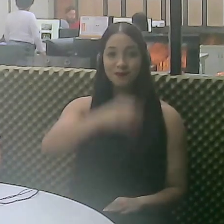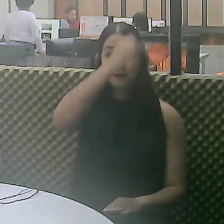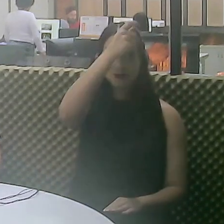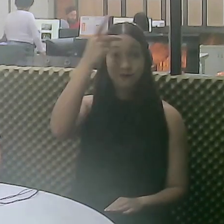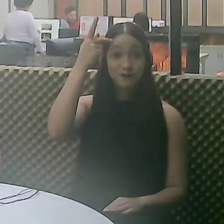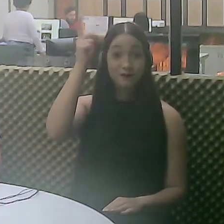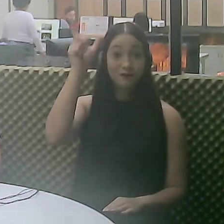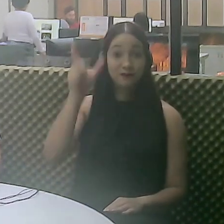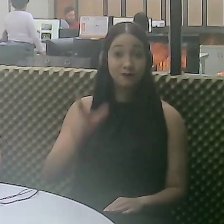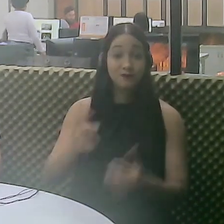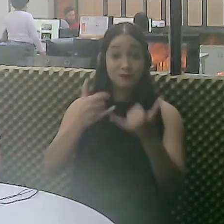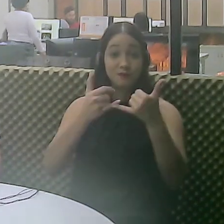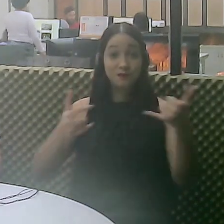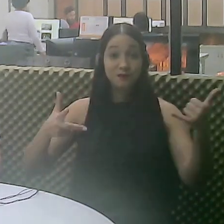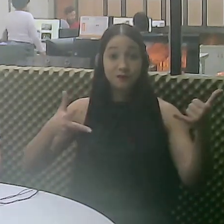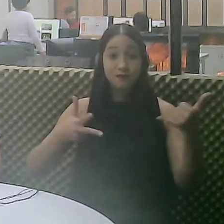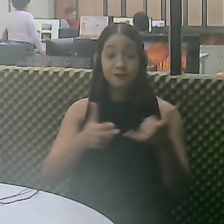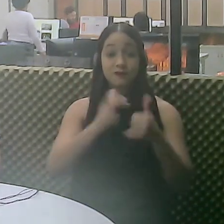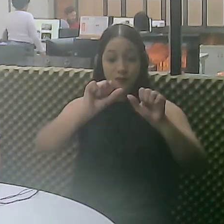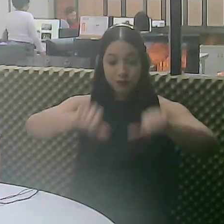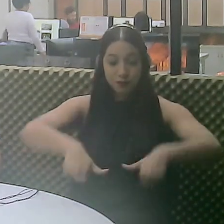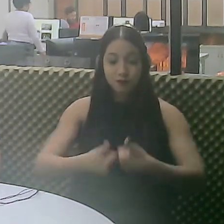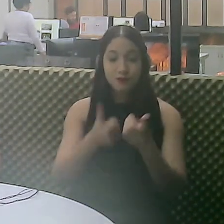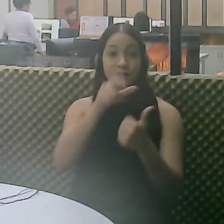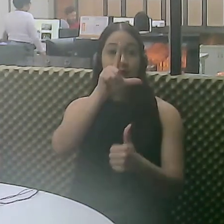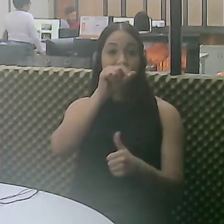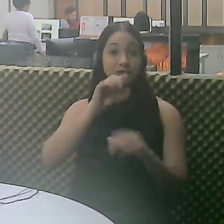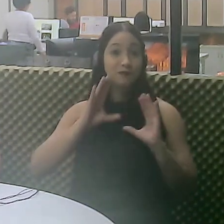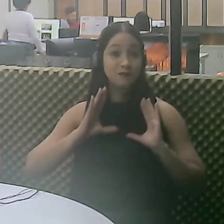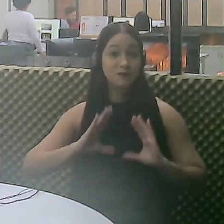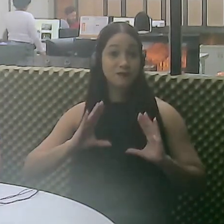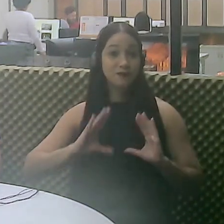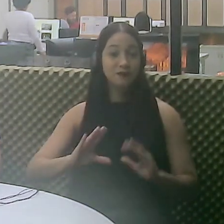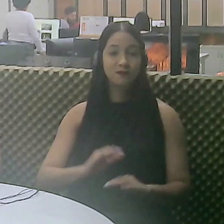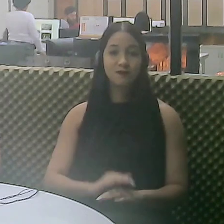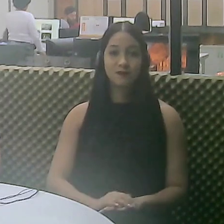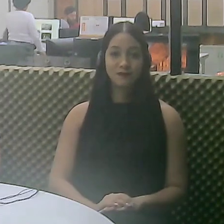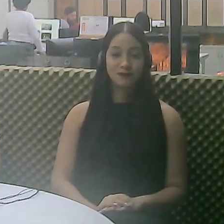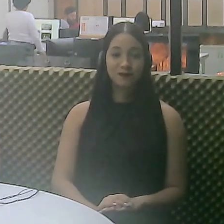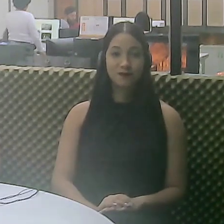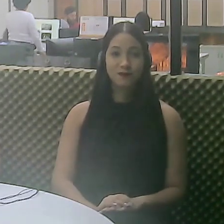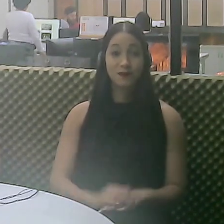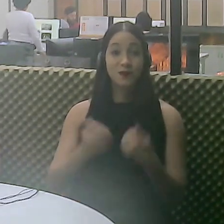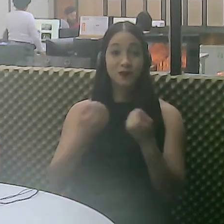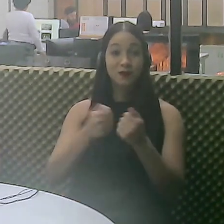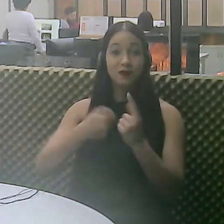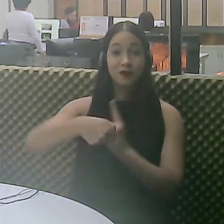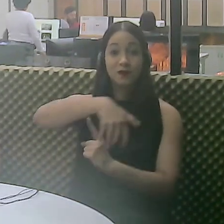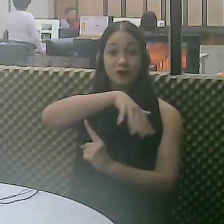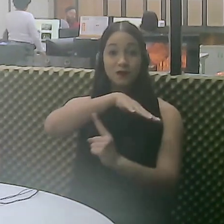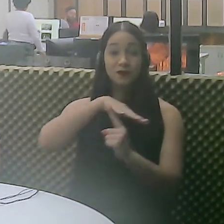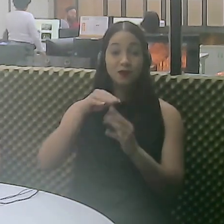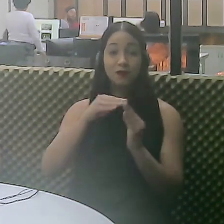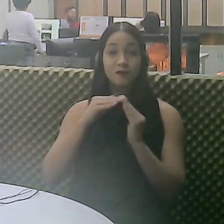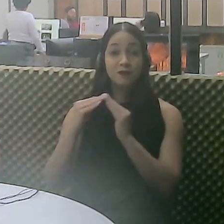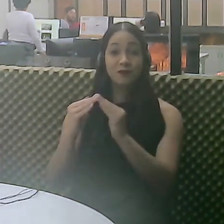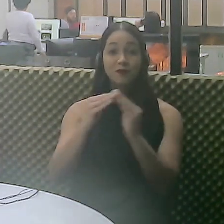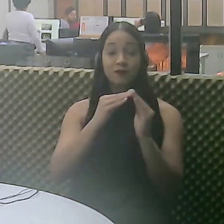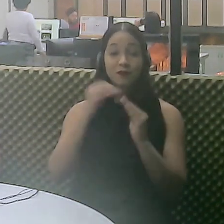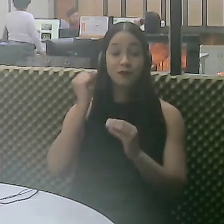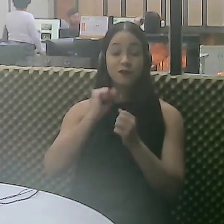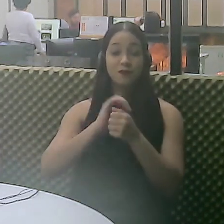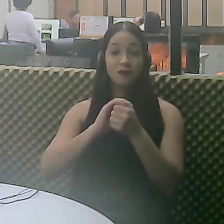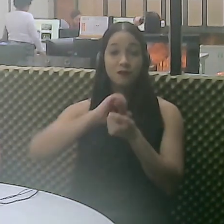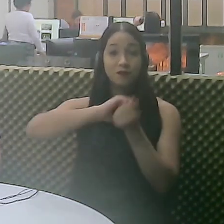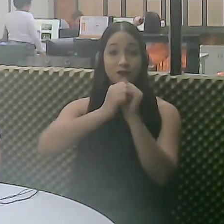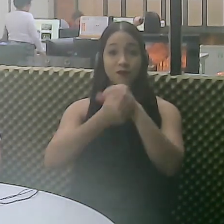Prefeito inaugura a segunda etapa de revitalização do Parque do Sabiá. Busão social está no bairro Aclimação nesta